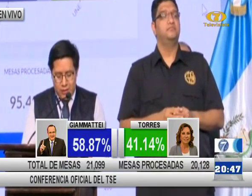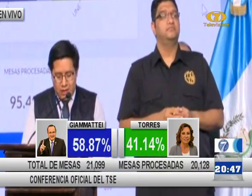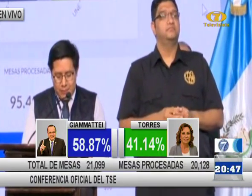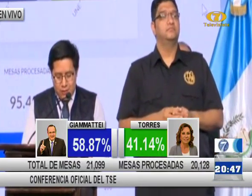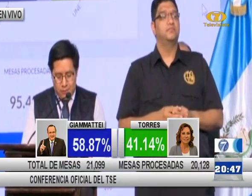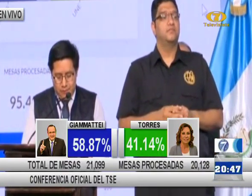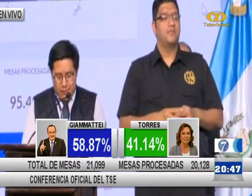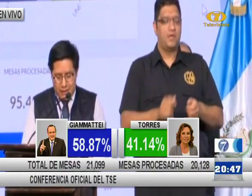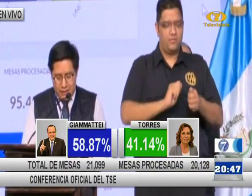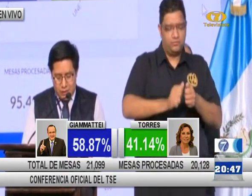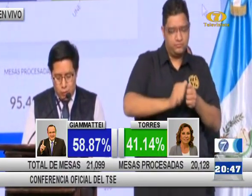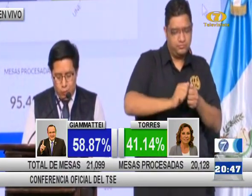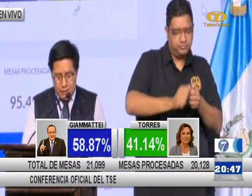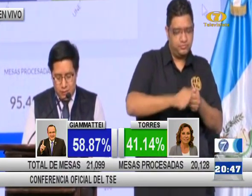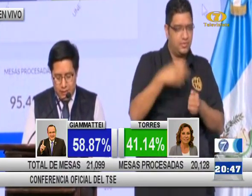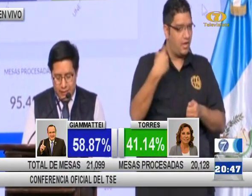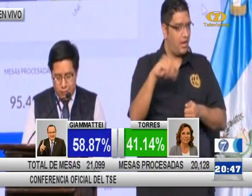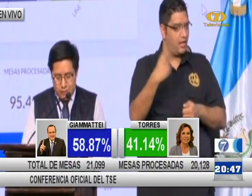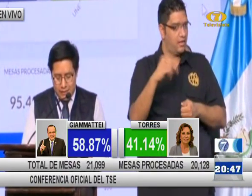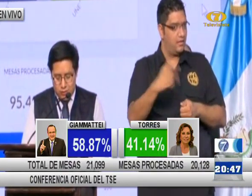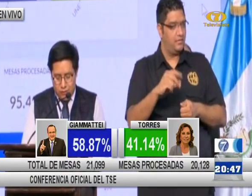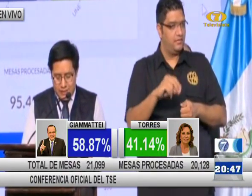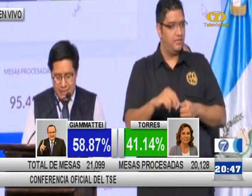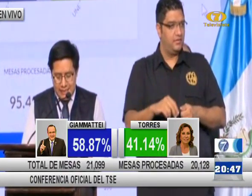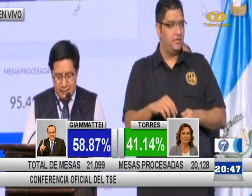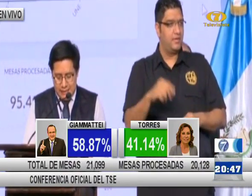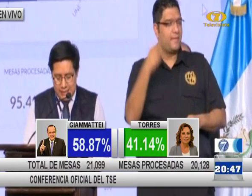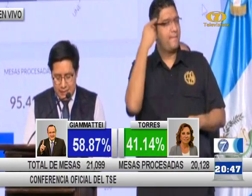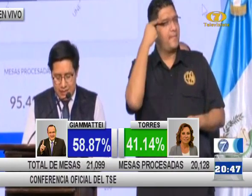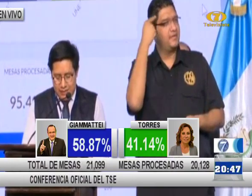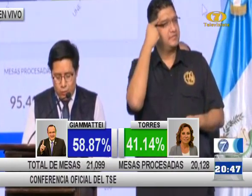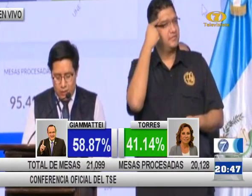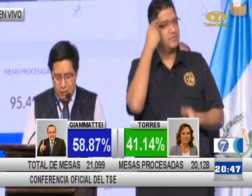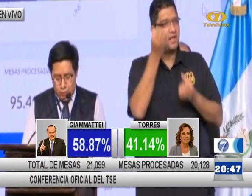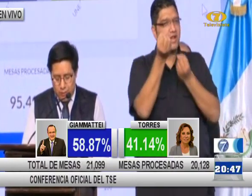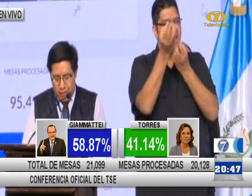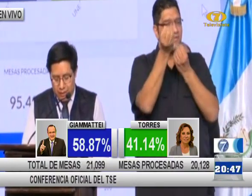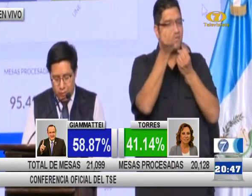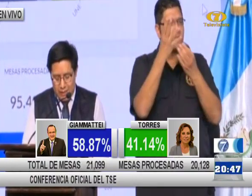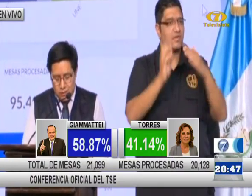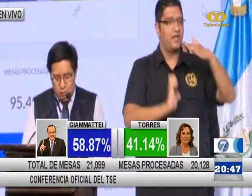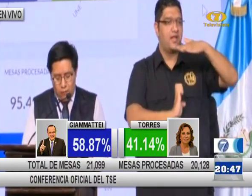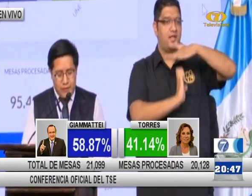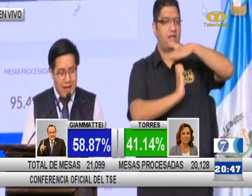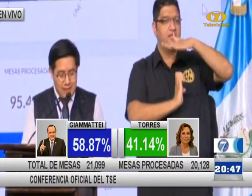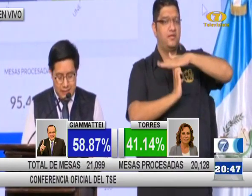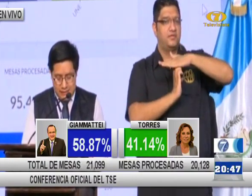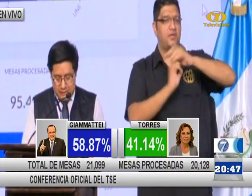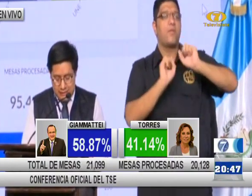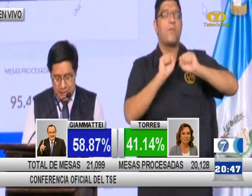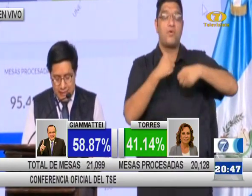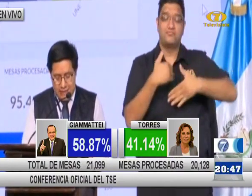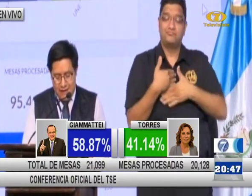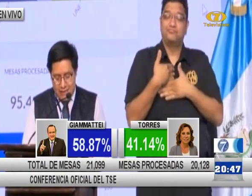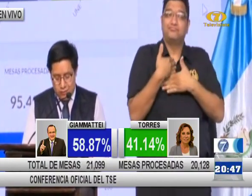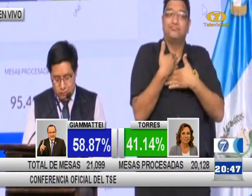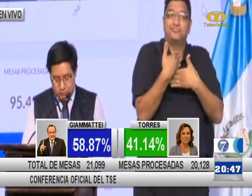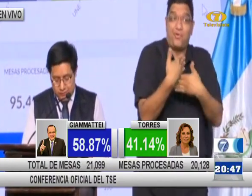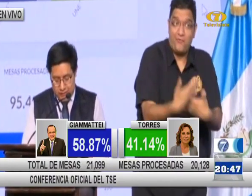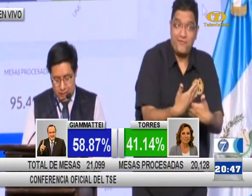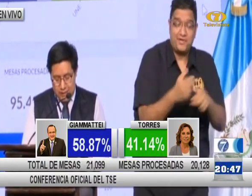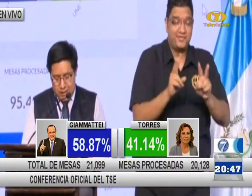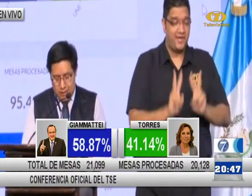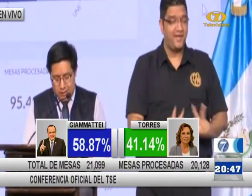El conteo rápido parte del supuesto de que los datos oficiales del Tribunal Supremo Electoral son confiables y